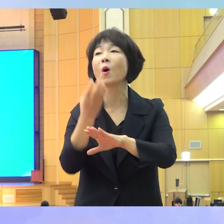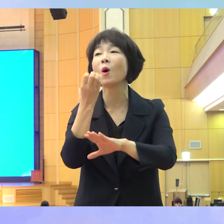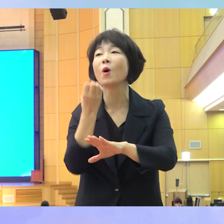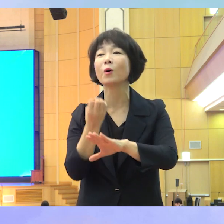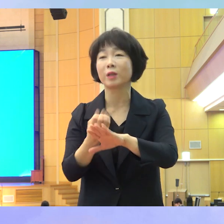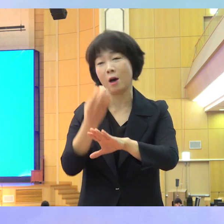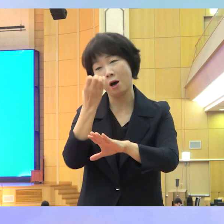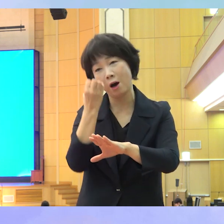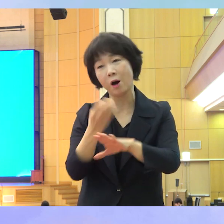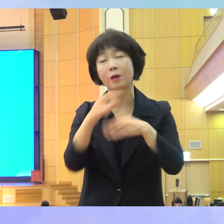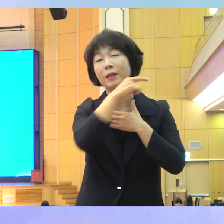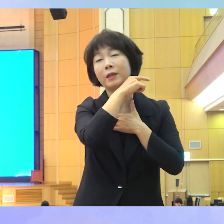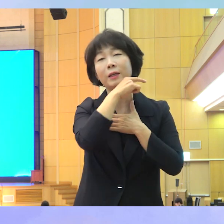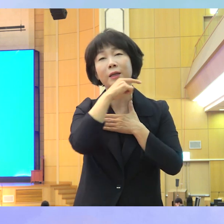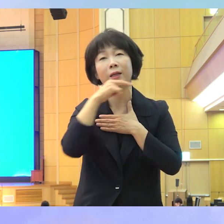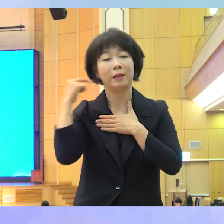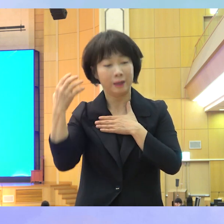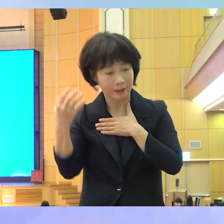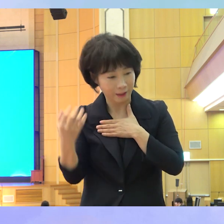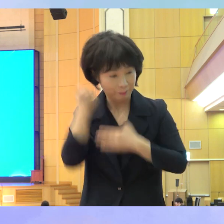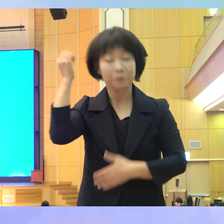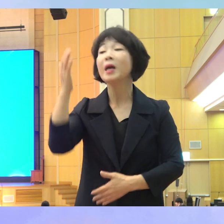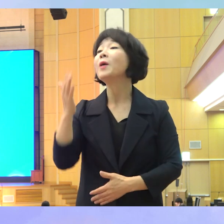흘리신 보혈이